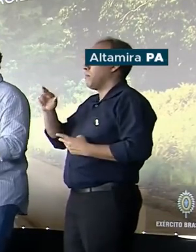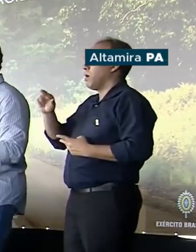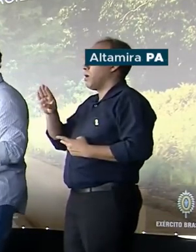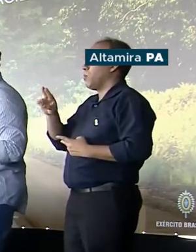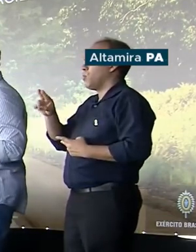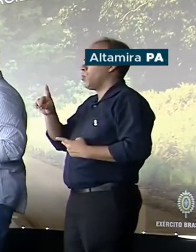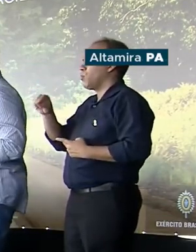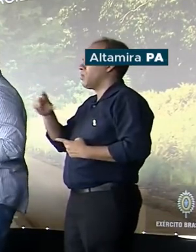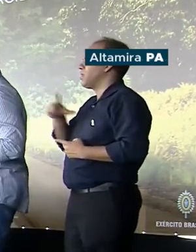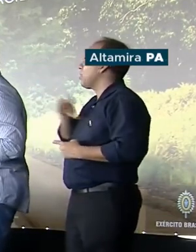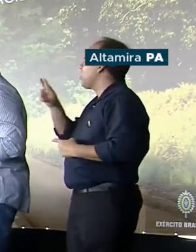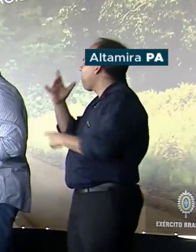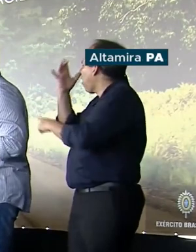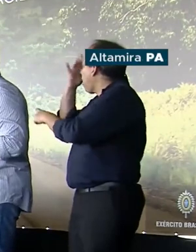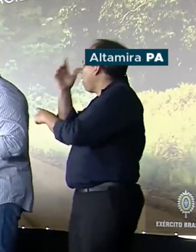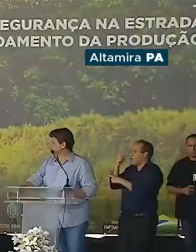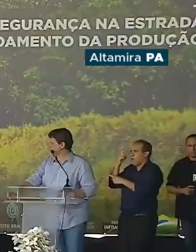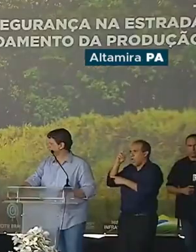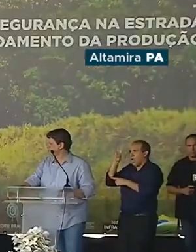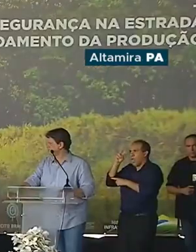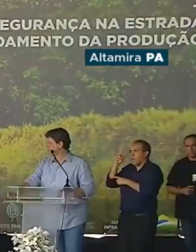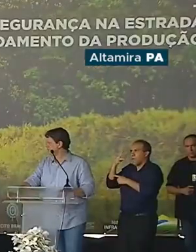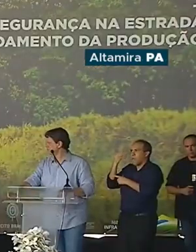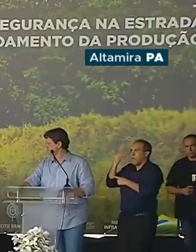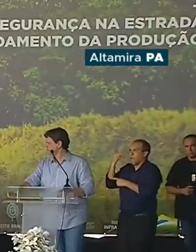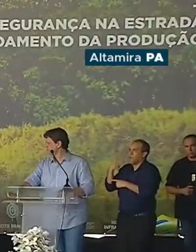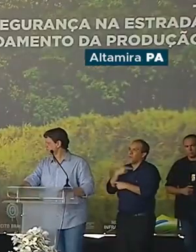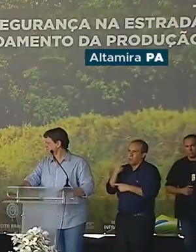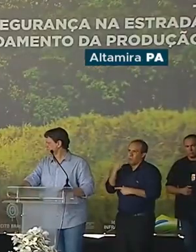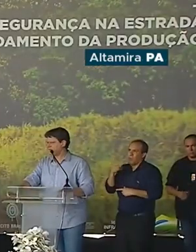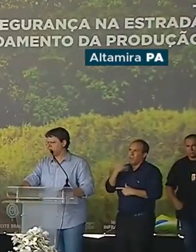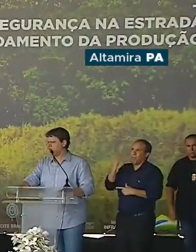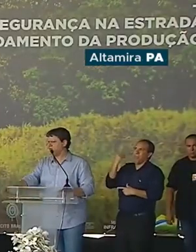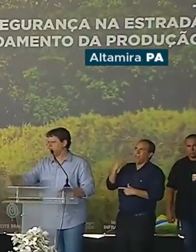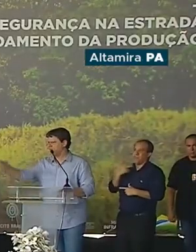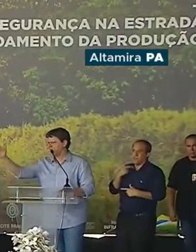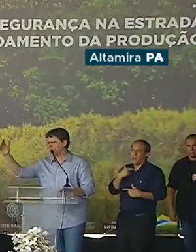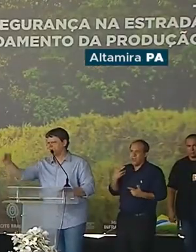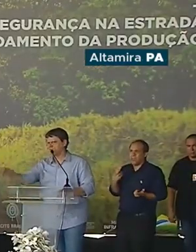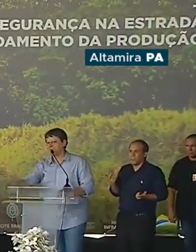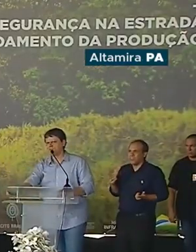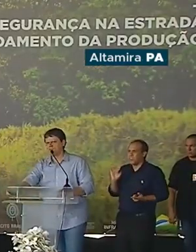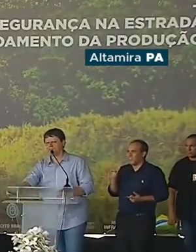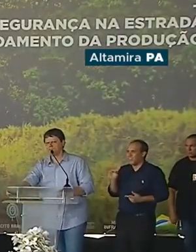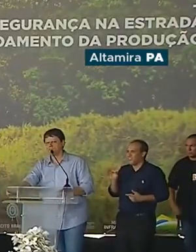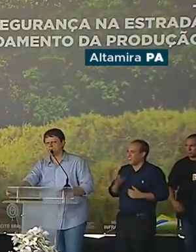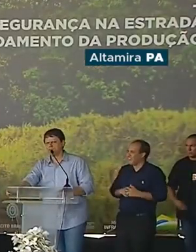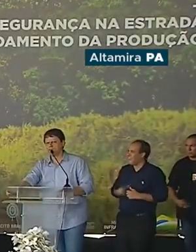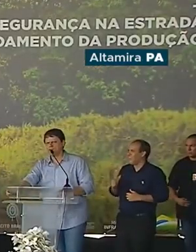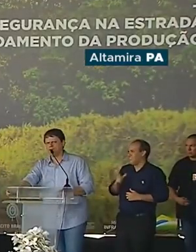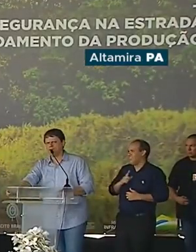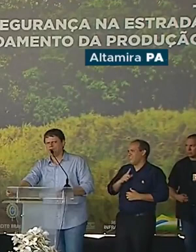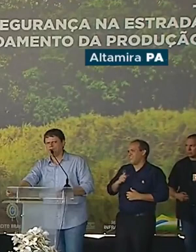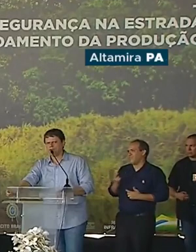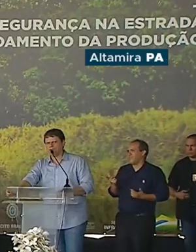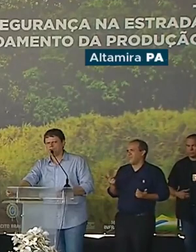E eu não vou citar mais nomes para não esquecer, não cometer nenhuma injustiça. Zequinha, enfim.